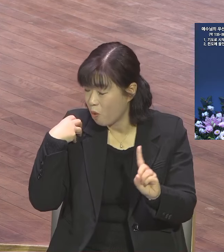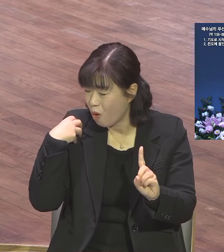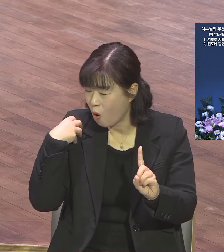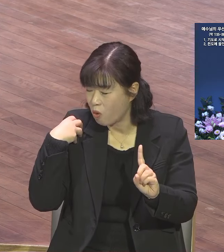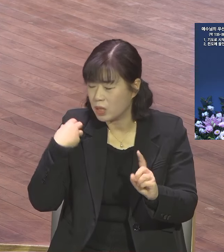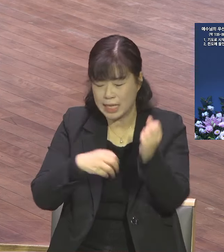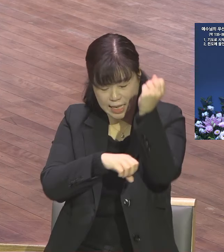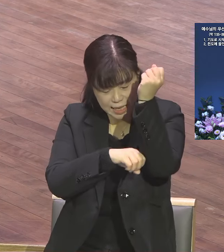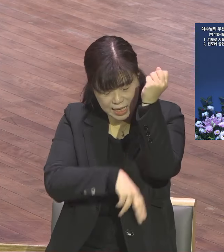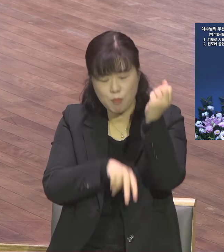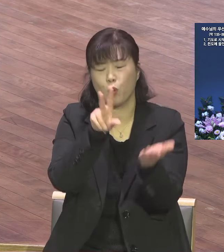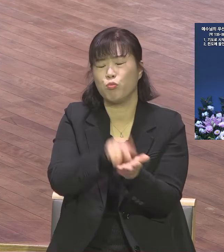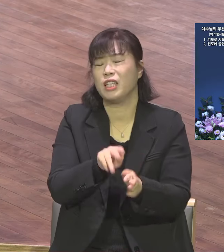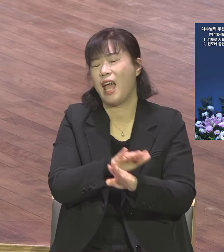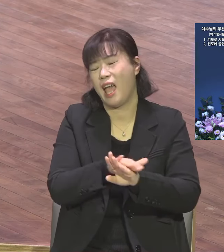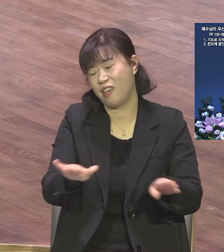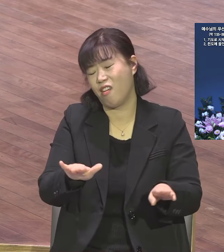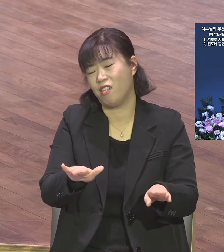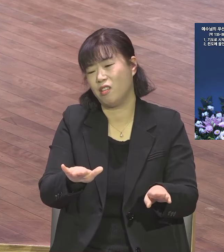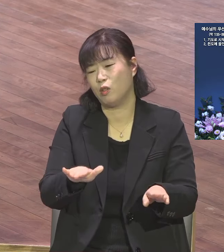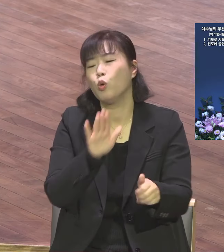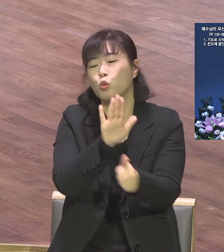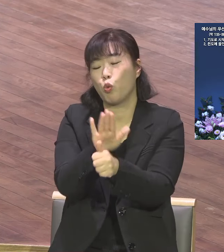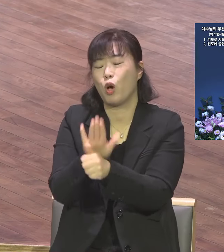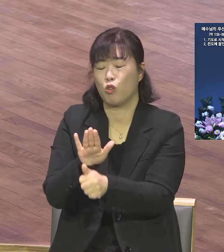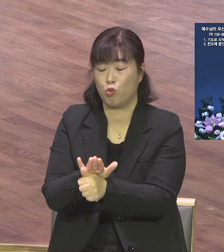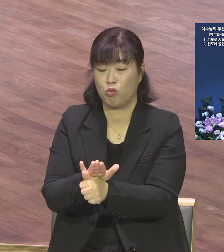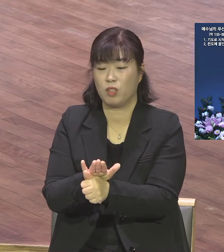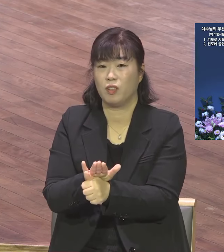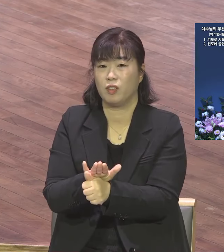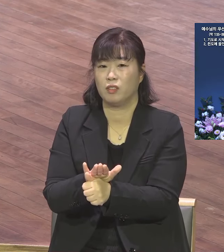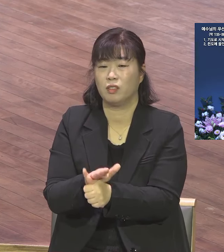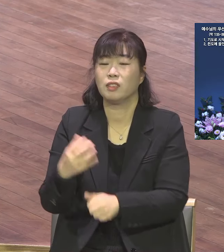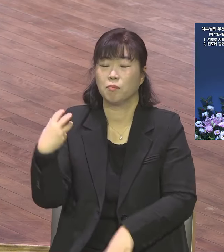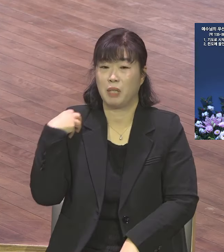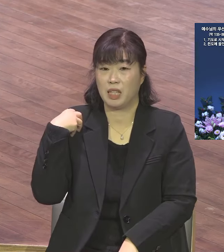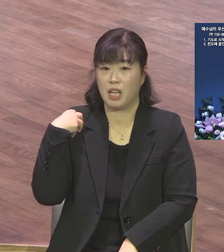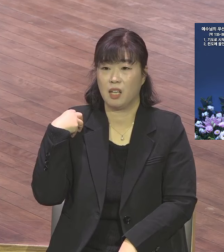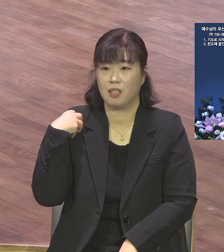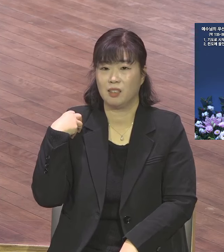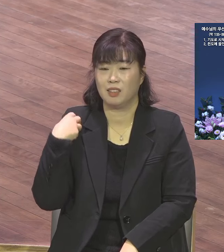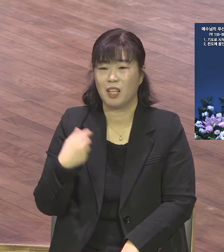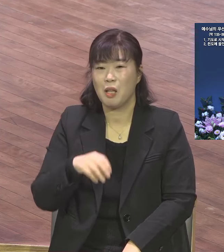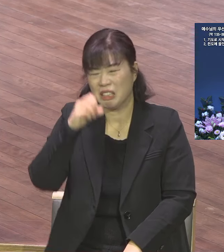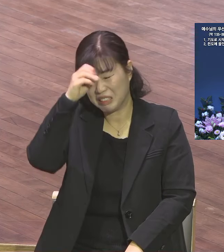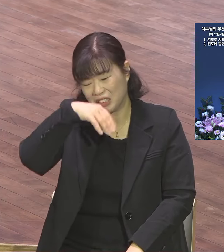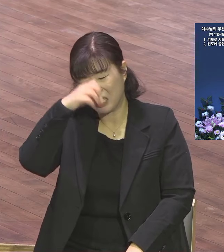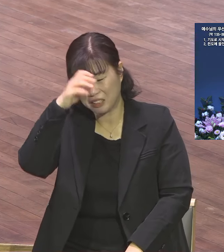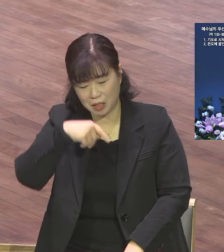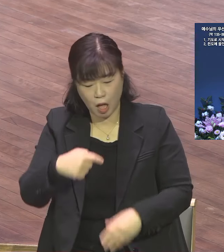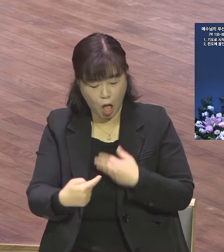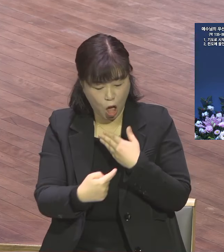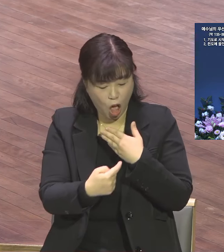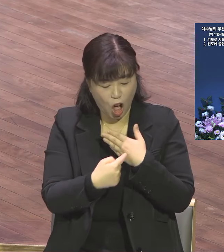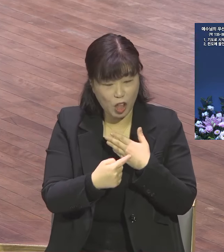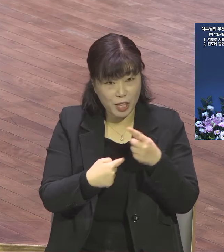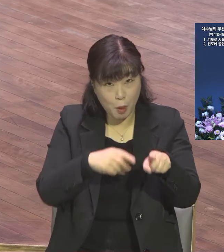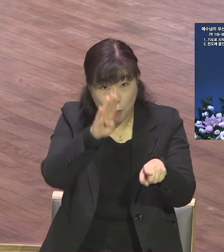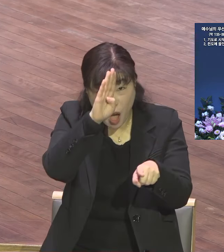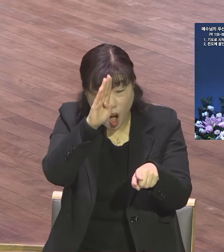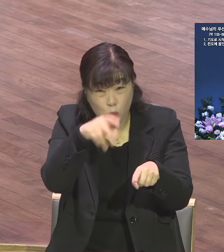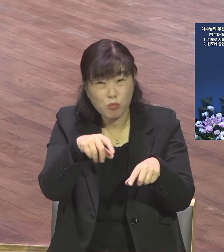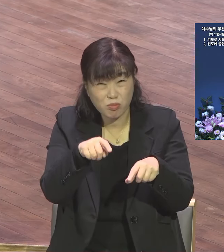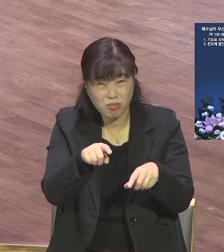근본 문제 해결돼야 돼. 임시방편에 불과하는 그런 것이 아니에요. 임시방편은 잠시 좋아 보이는 것 같아도 또 온다니까